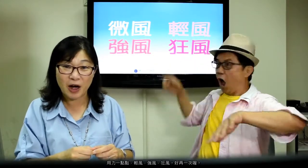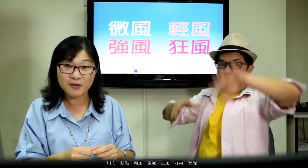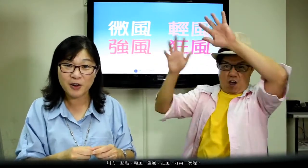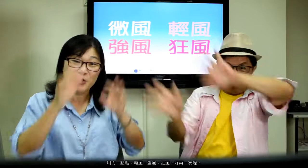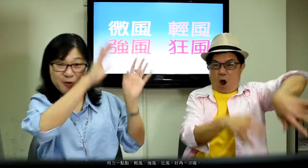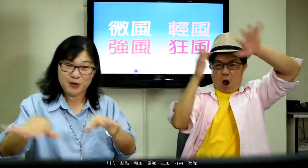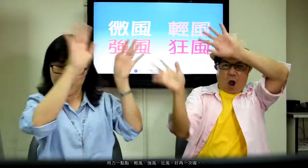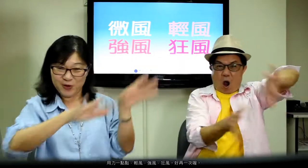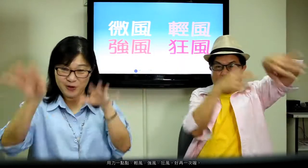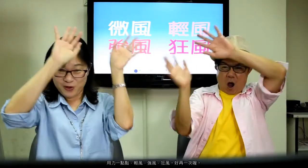狂风，